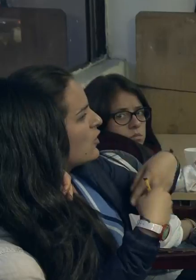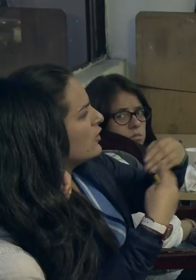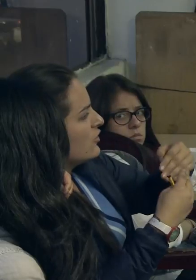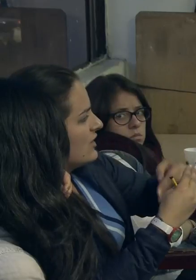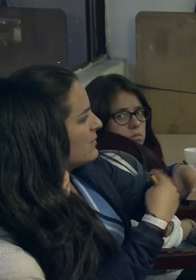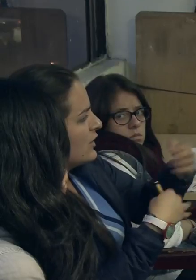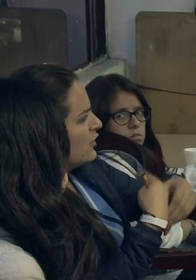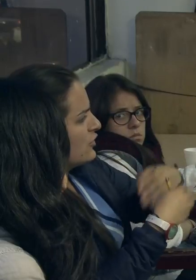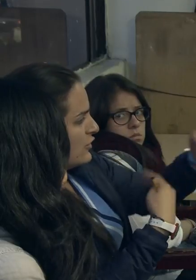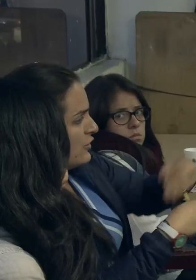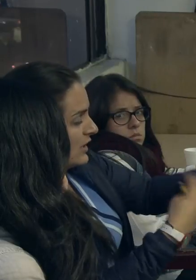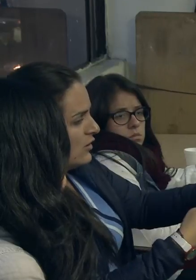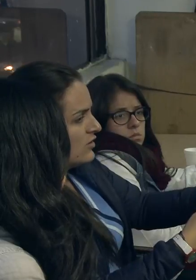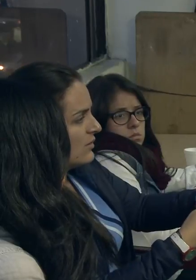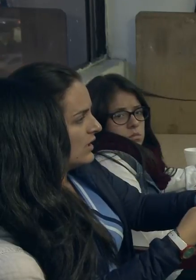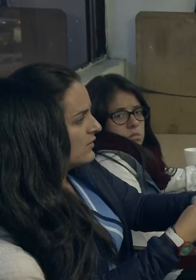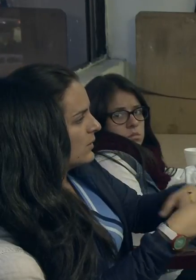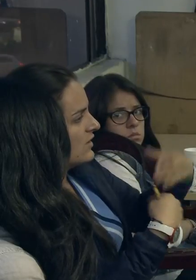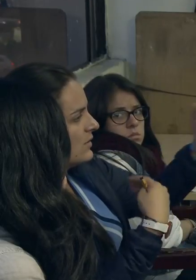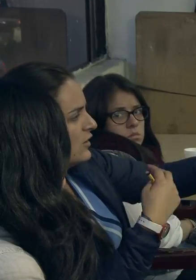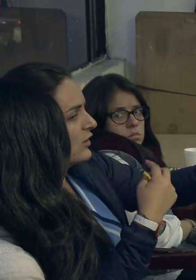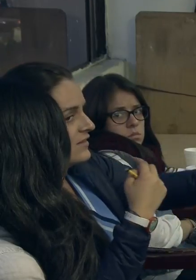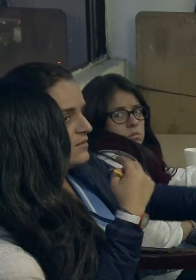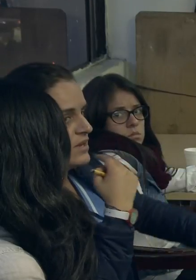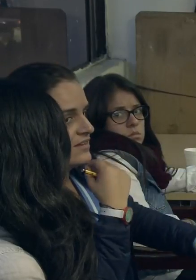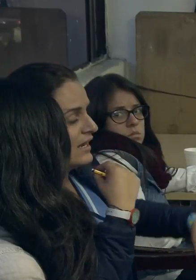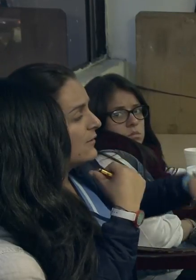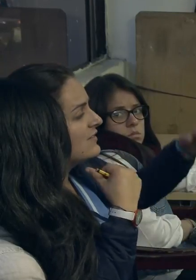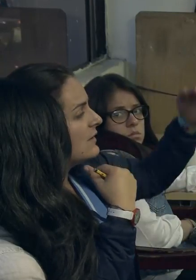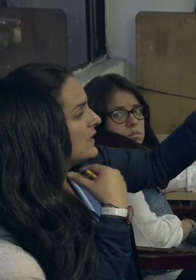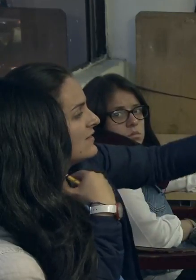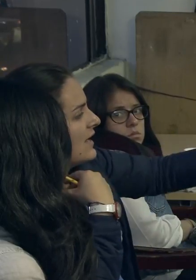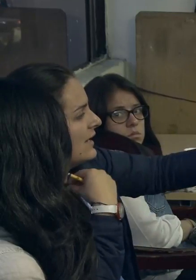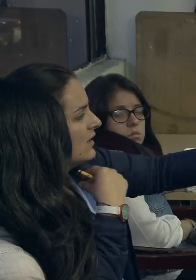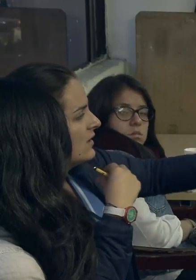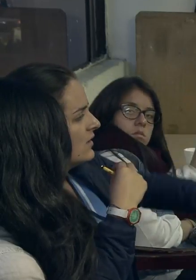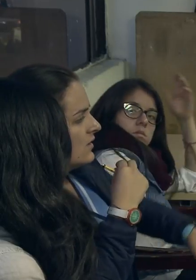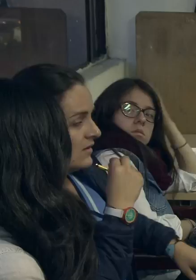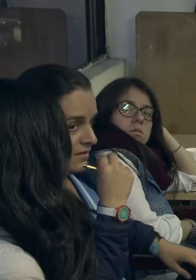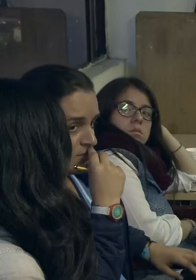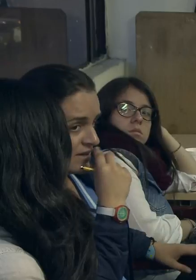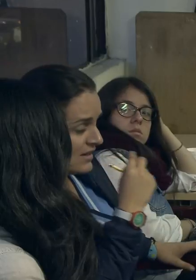no a reconocer, porque nosotros no reconocemos las voces, sino que